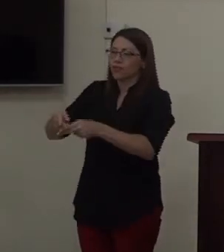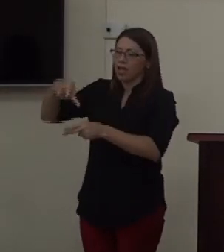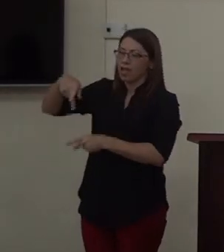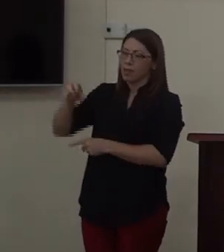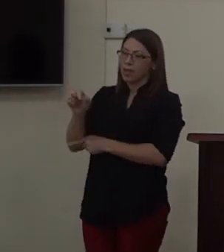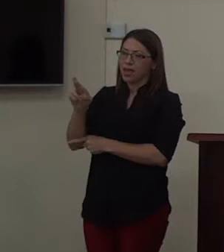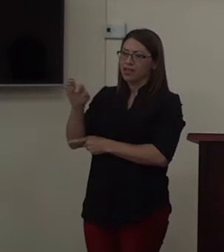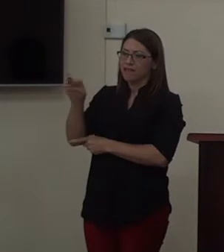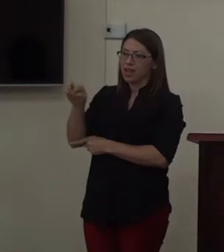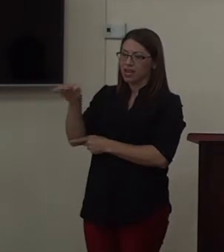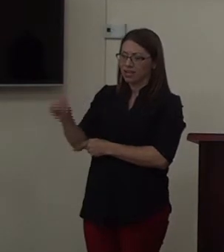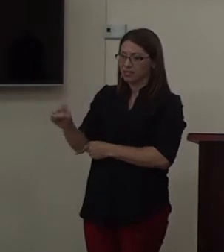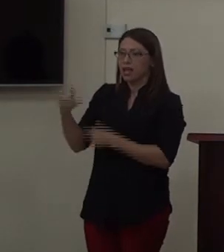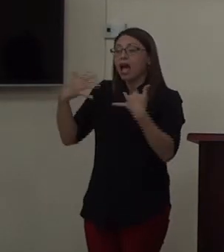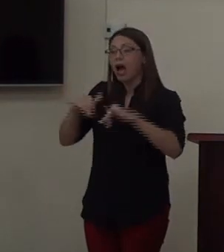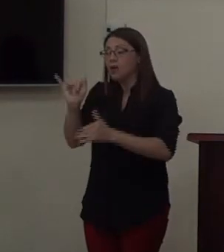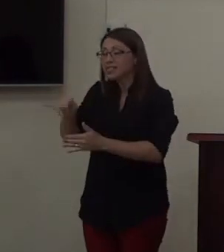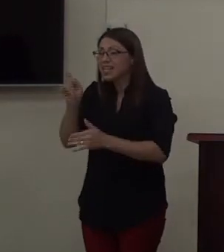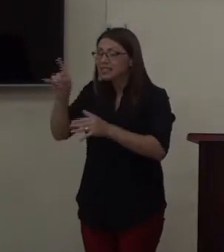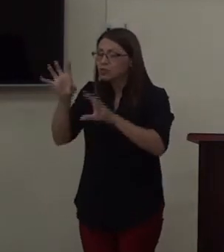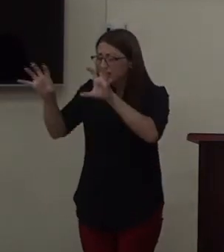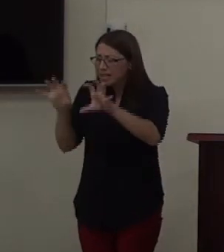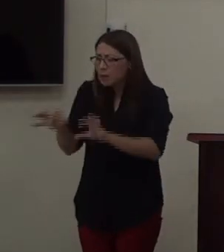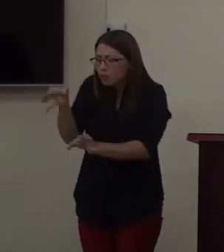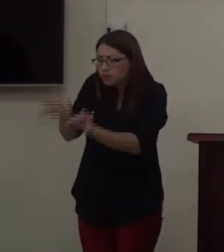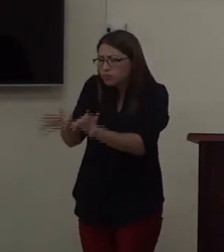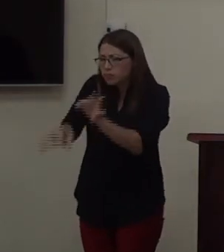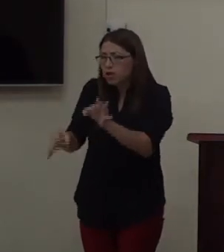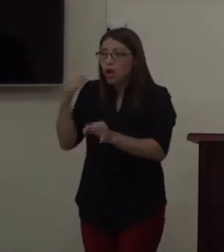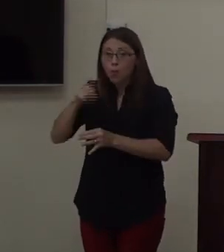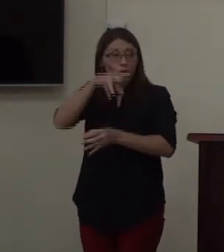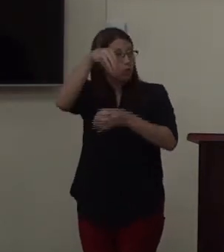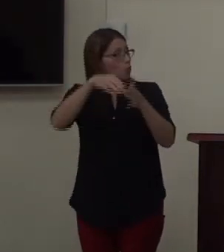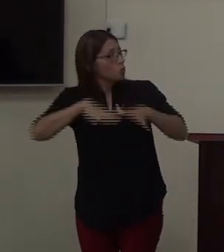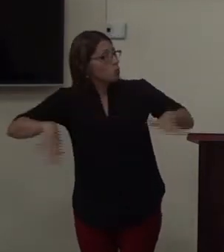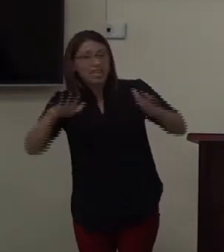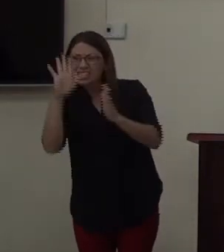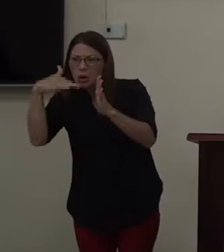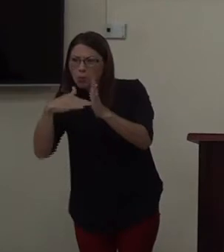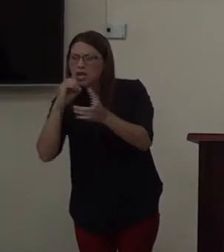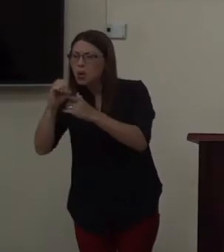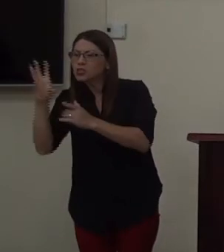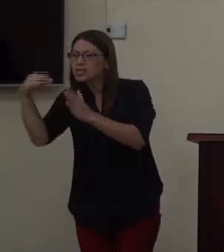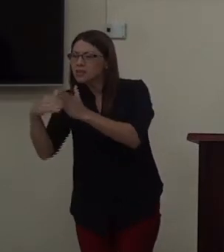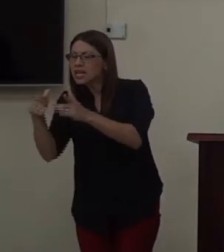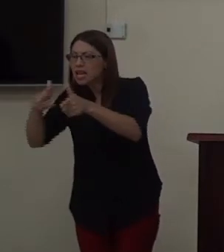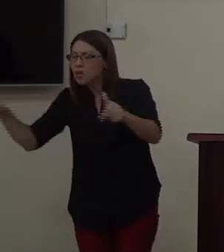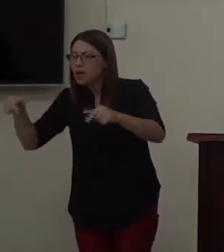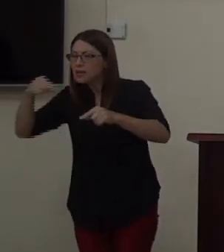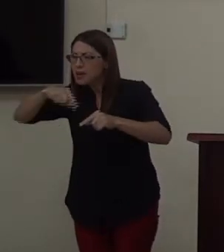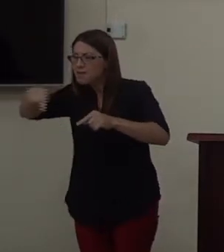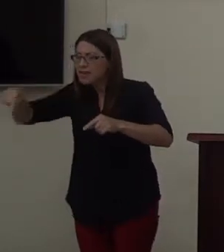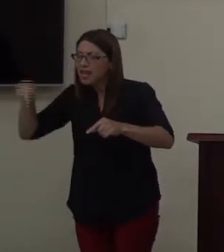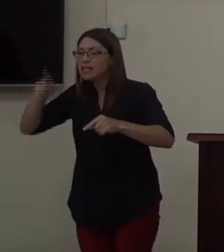Aún así digo que este es un esquema muy simplificador, porque dentro de estas 5.000 y 6.000 lenguas periféricas tenemos que reconocer el